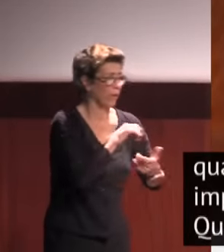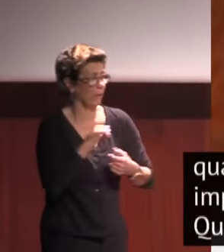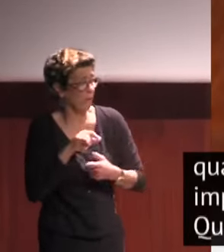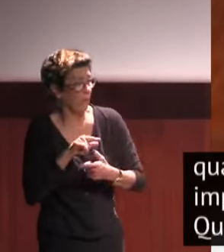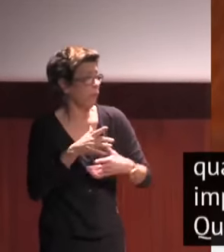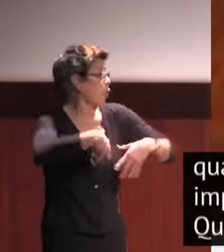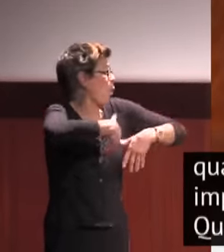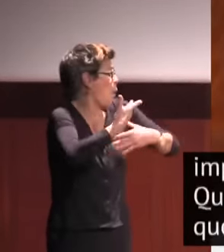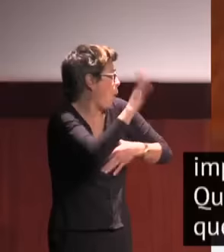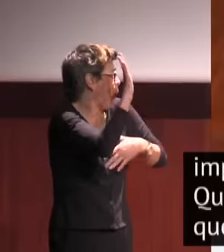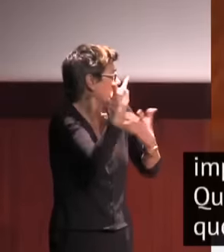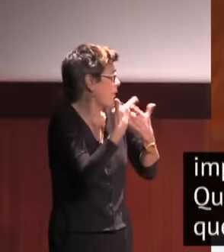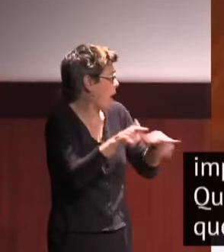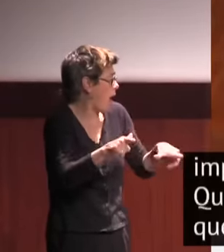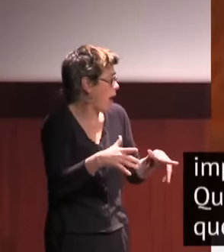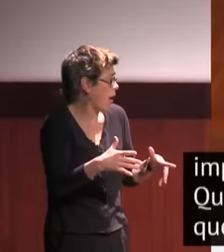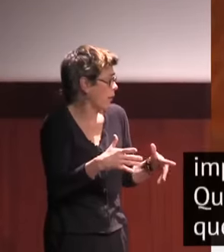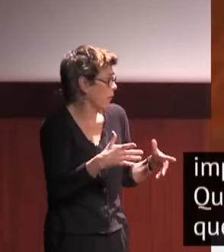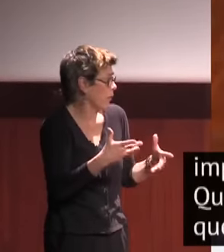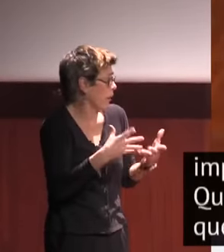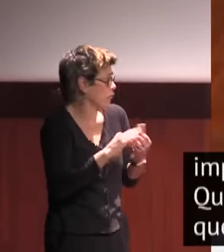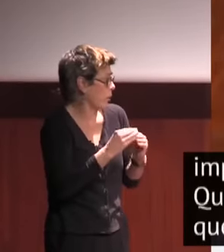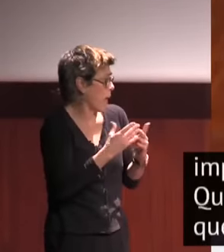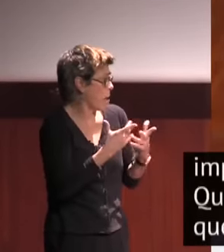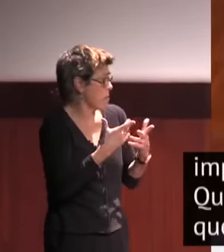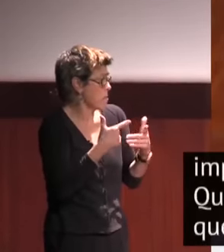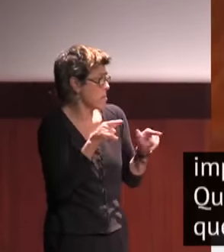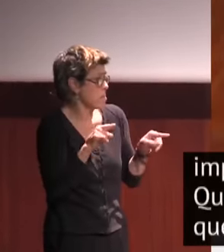qui se posent sont un petit peu les mêmes.